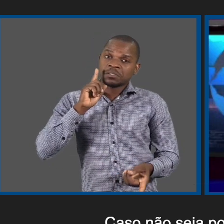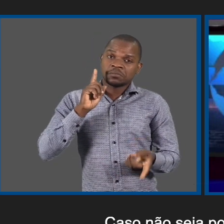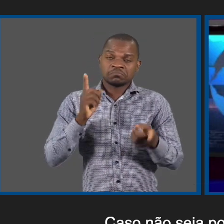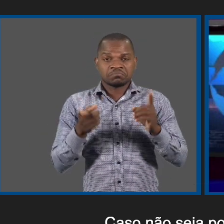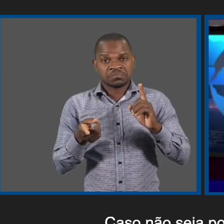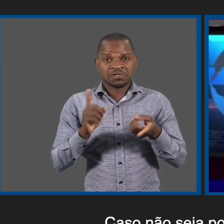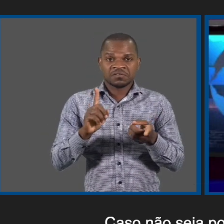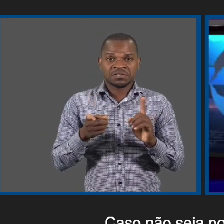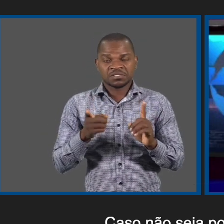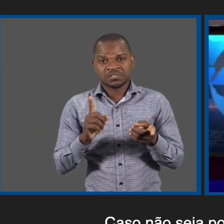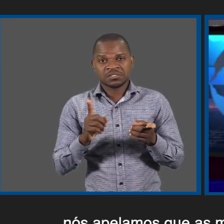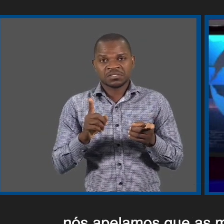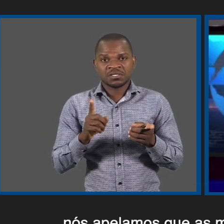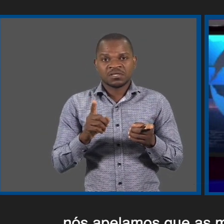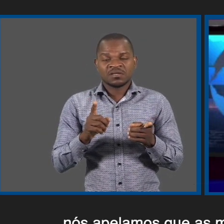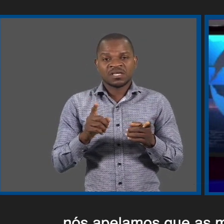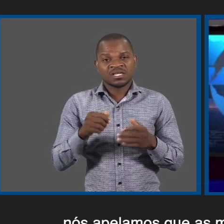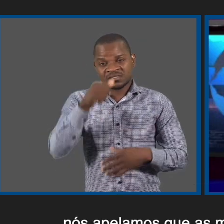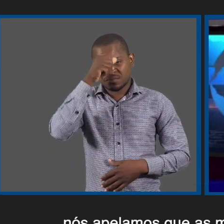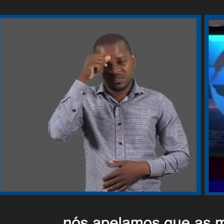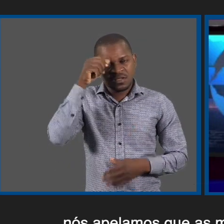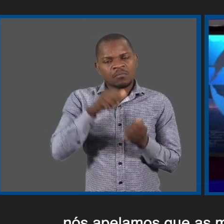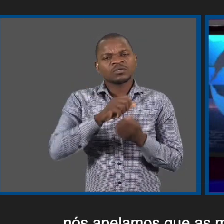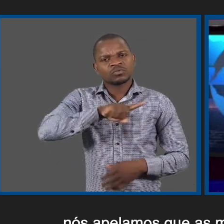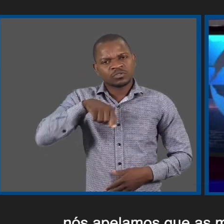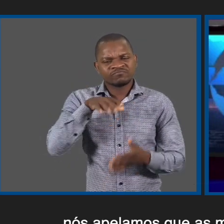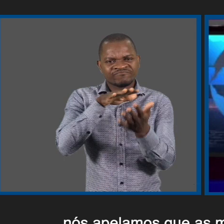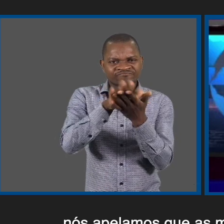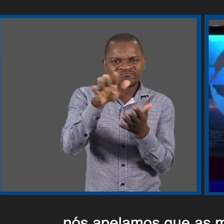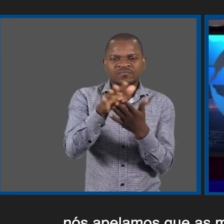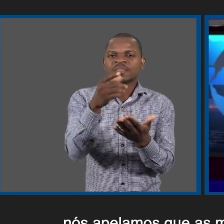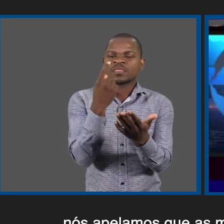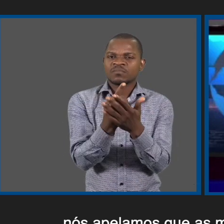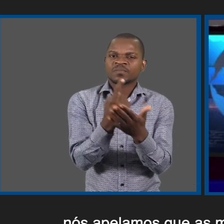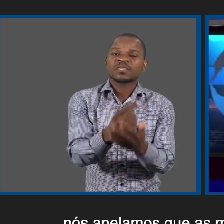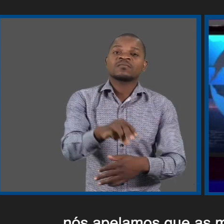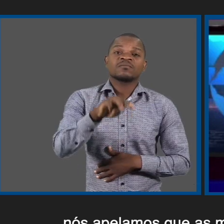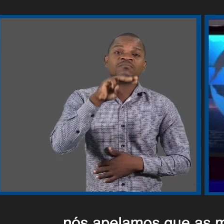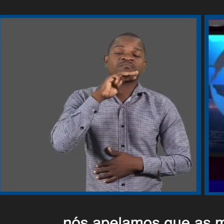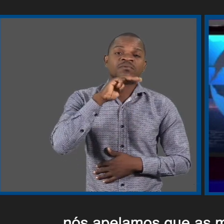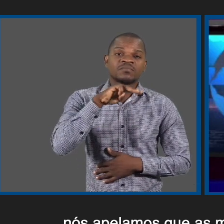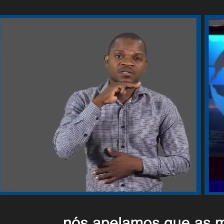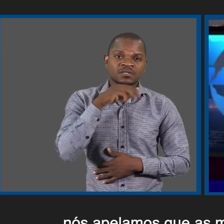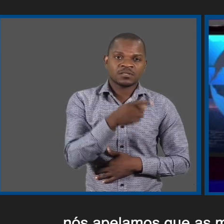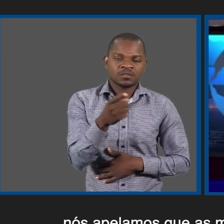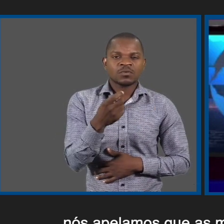tem uma natureza que não fixa, nós apelamos que as mães procurem